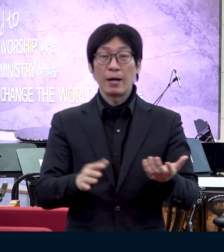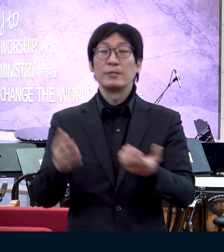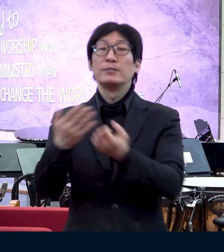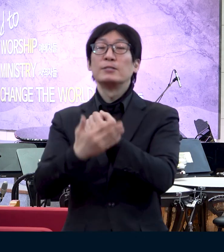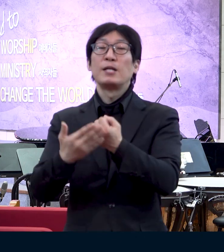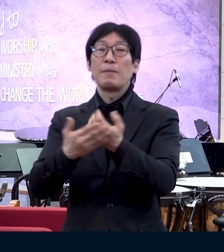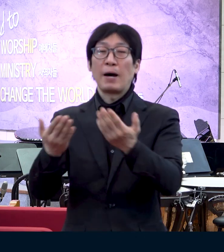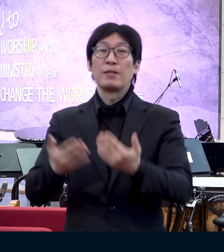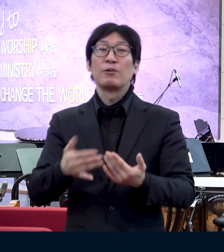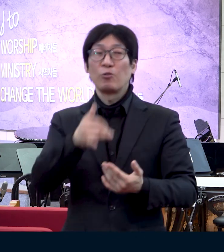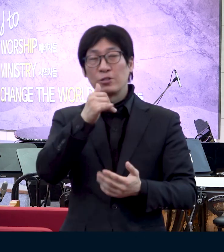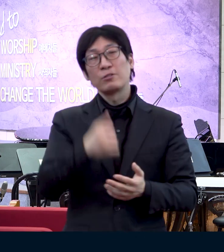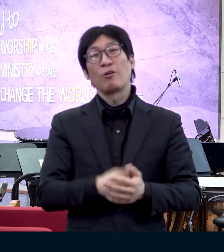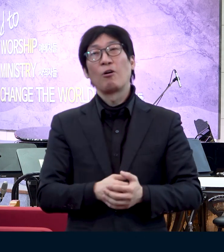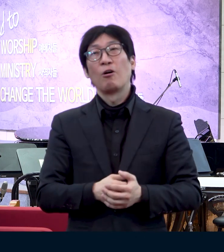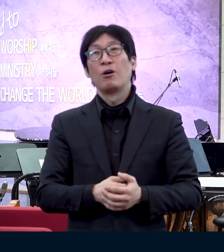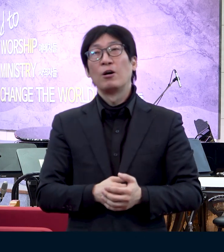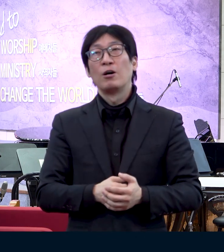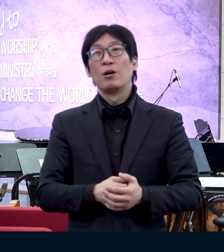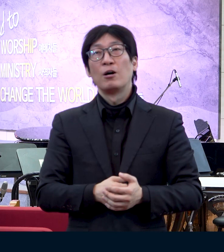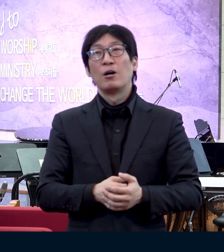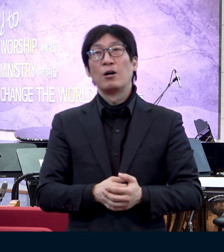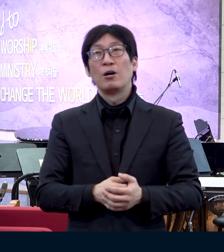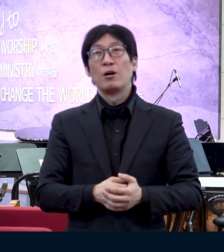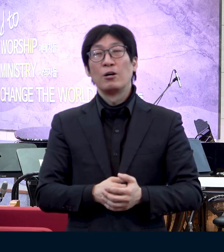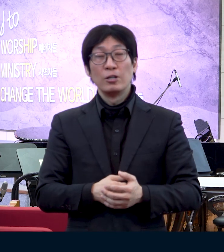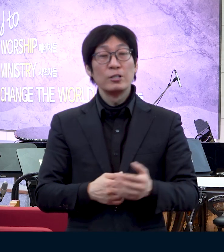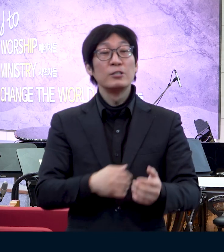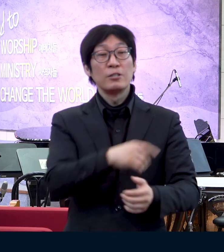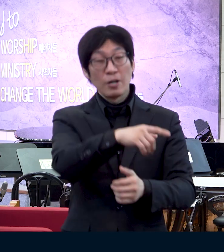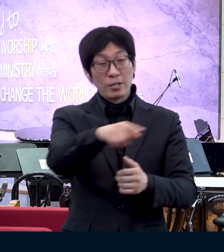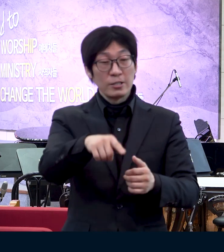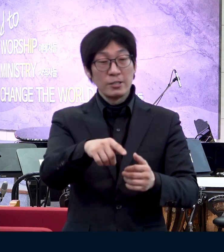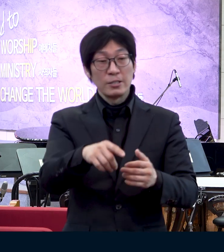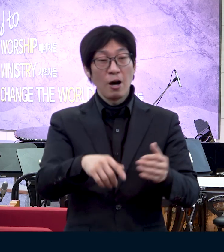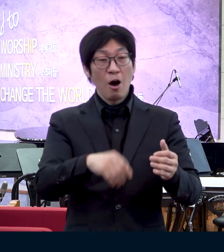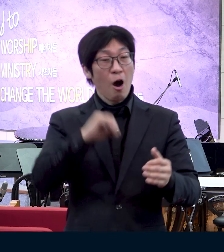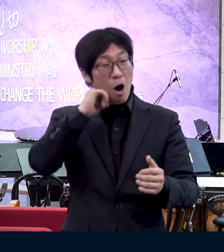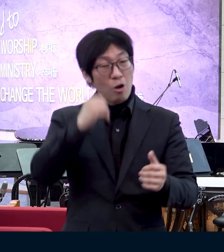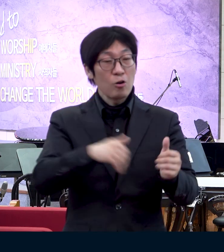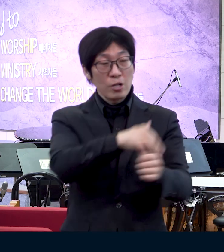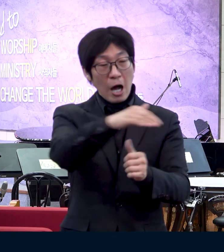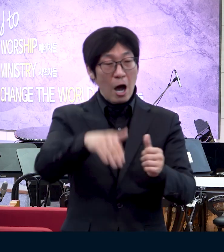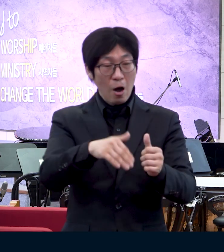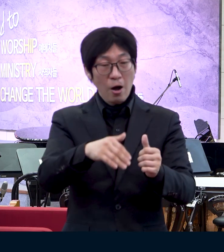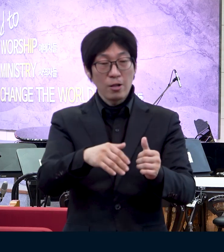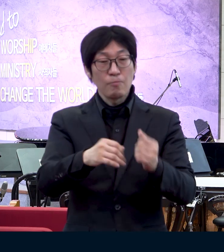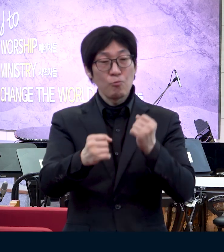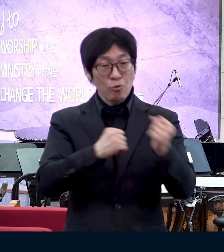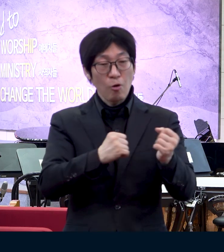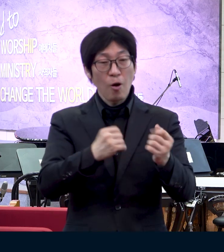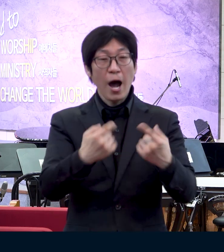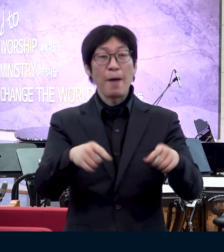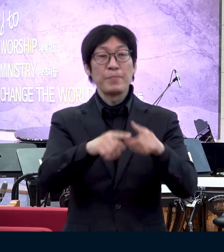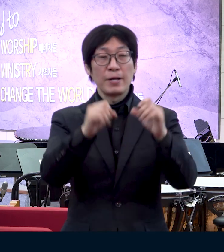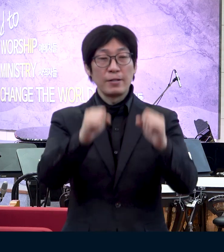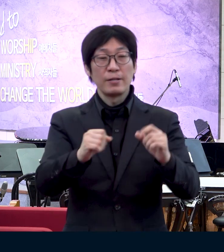한편에서 너무 은혜 받는 것 중에 하나가 뭐냐, 그런 그들과 여전히 함께 있는 가족들을 볼 때,